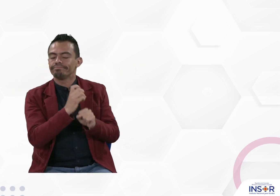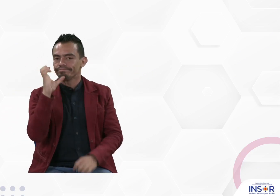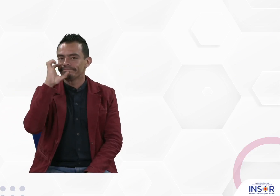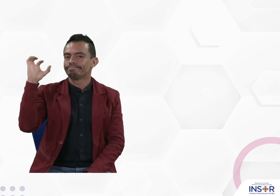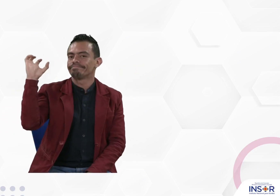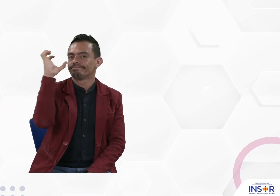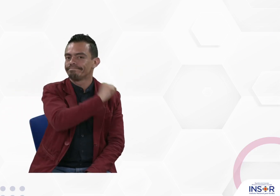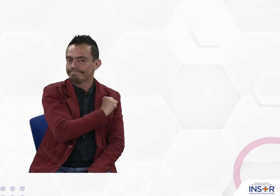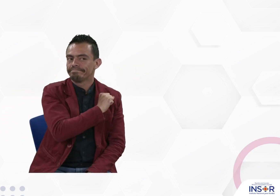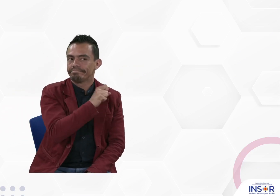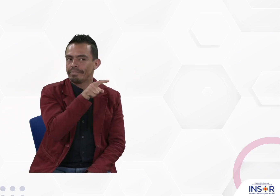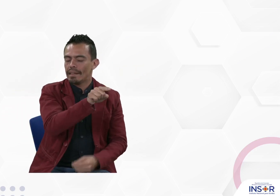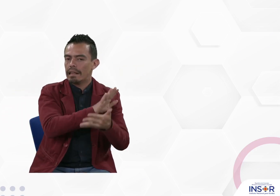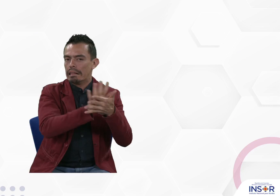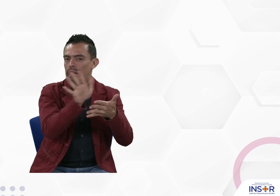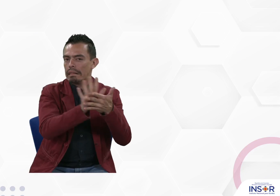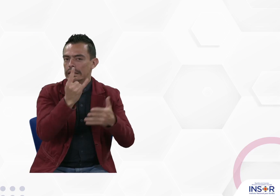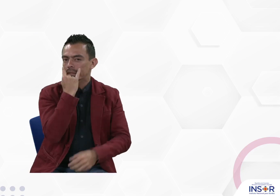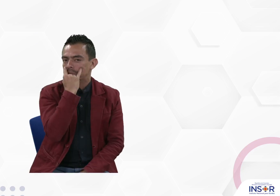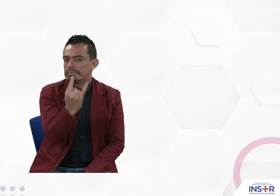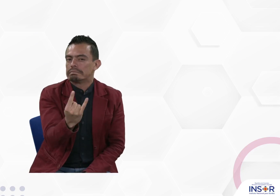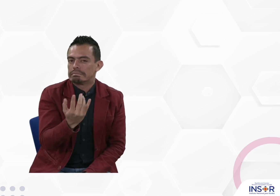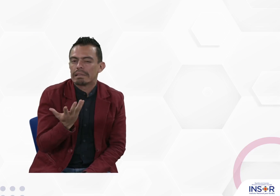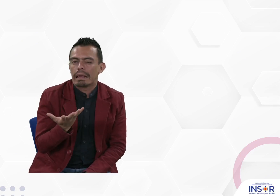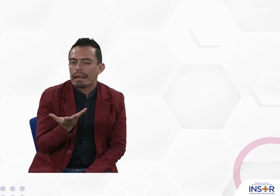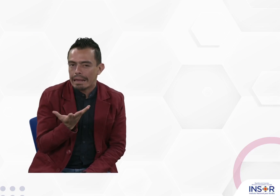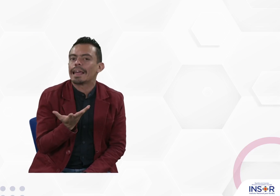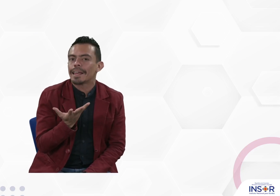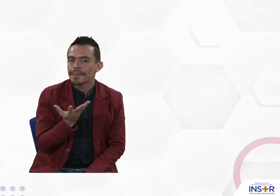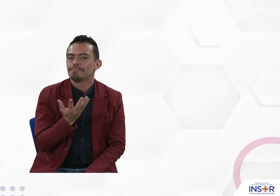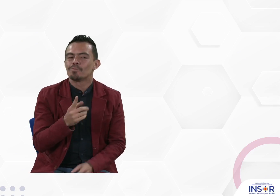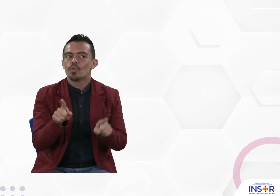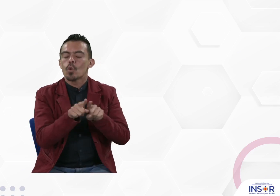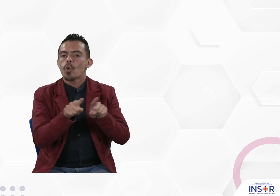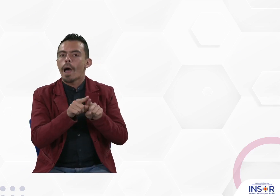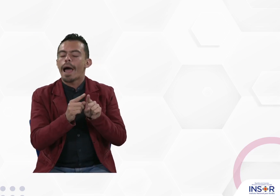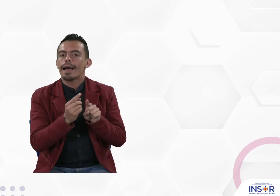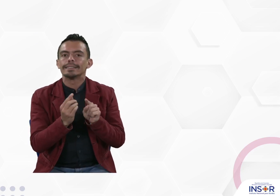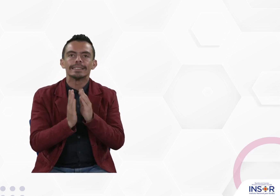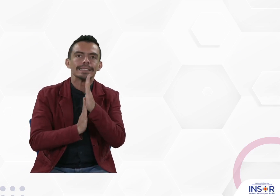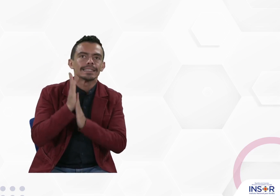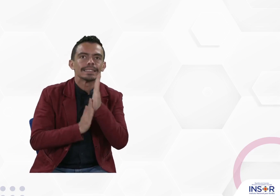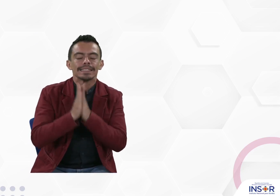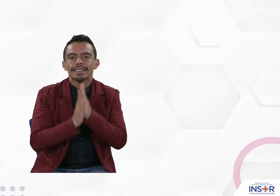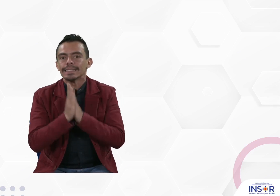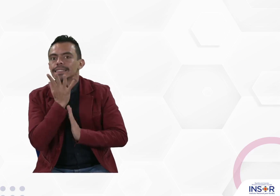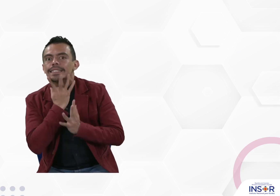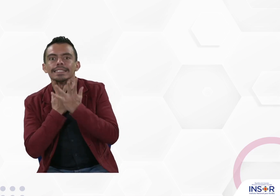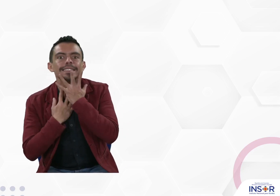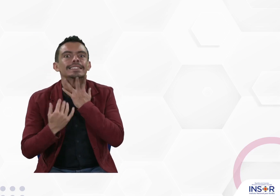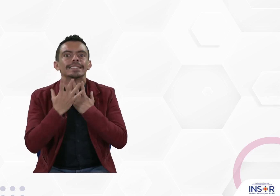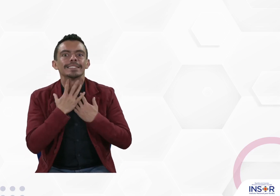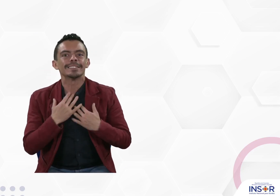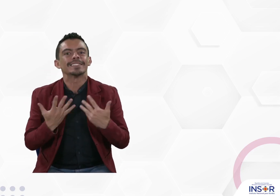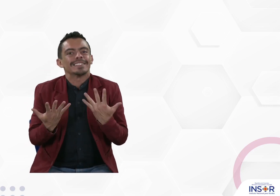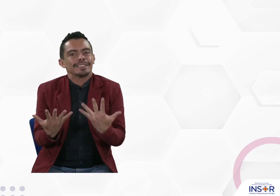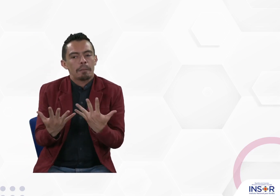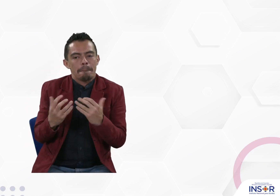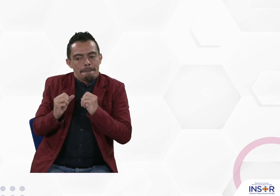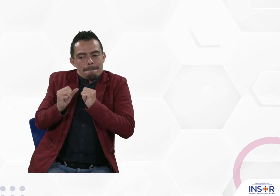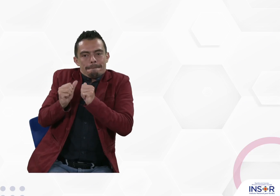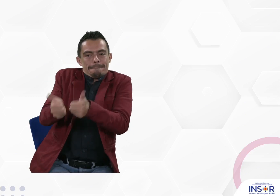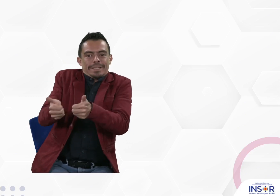decir, pero para ser muy sucinto en lo que nos acaban de mencionar nuestros invitados, que es muy interesante recalcar, es que hay